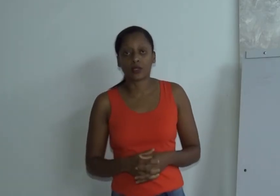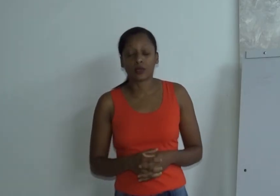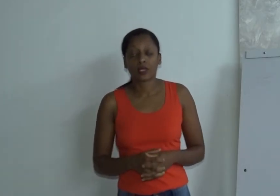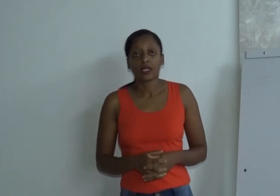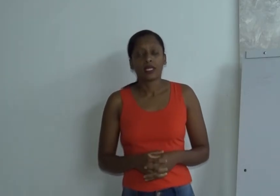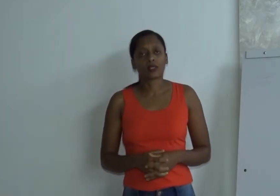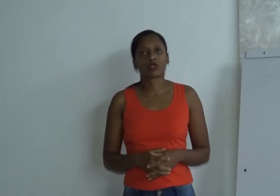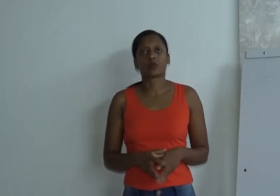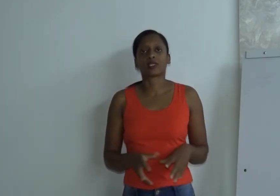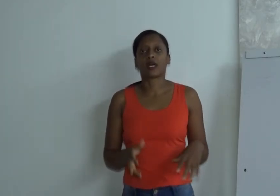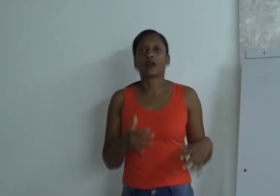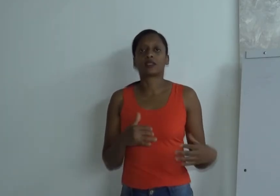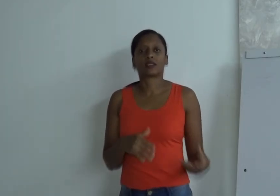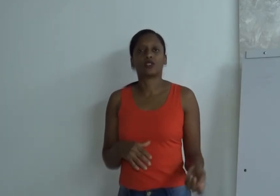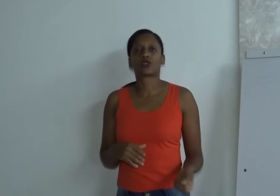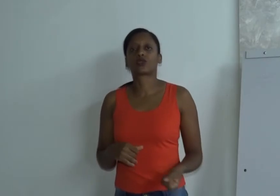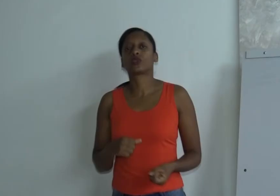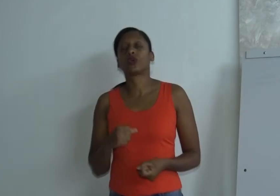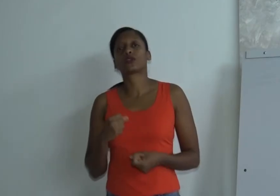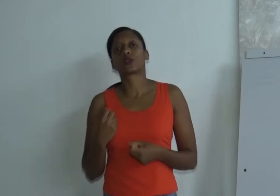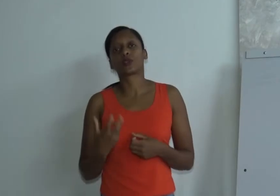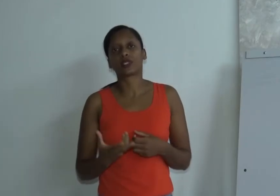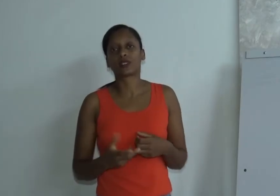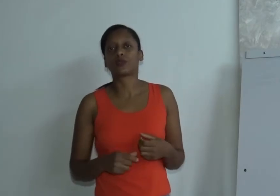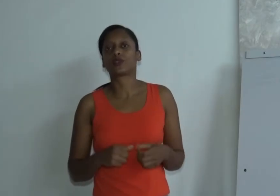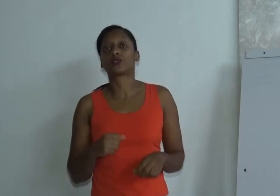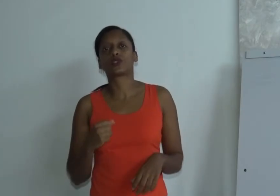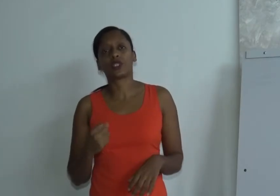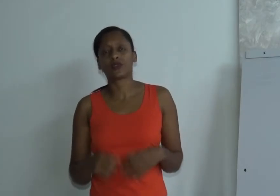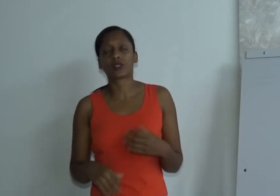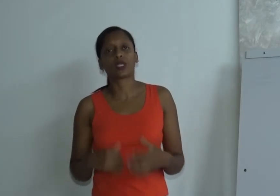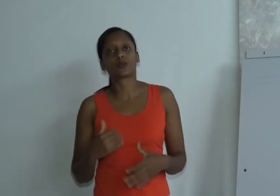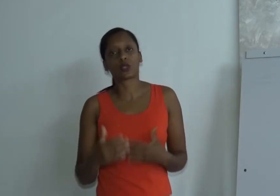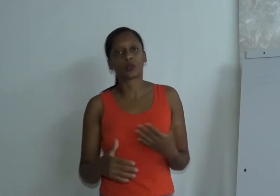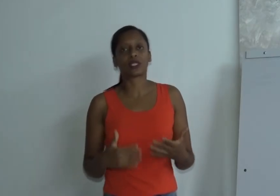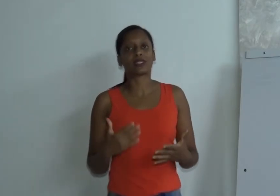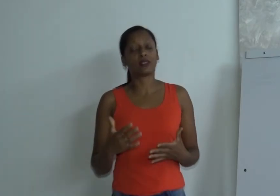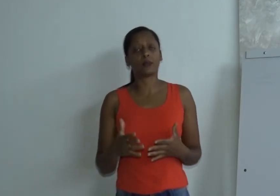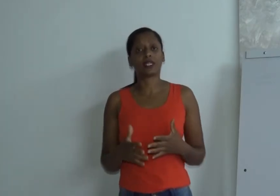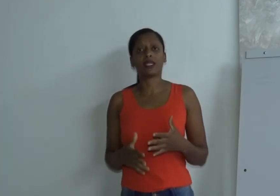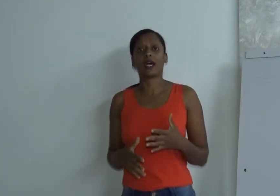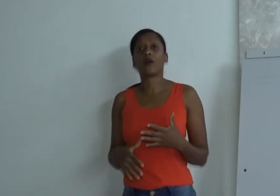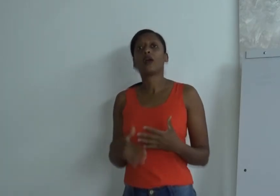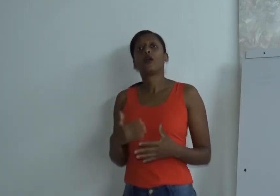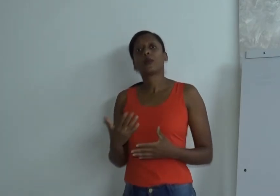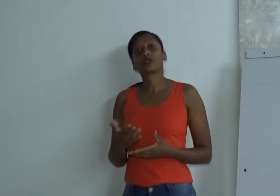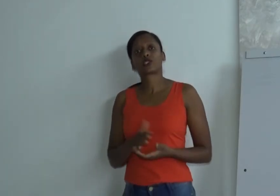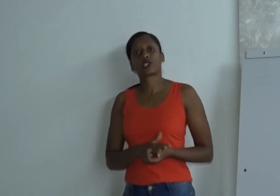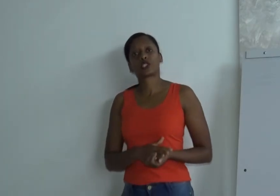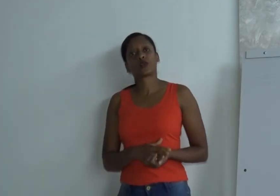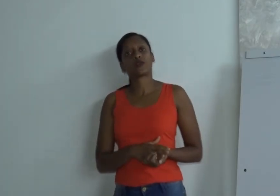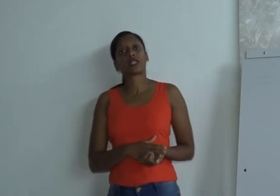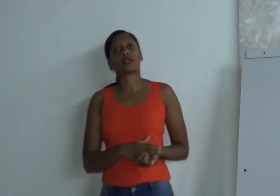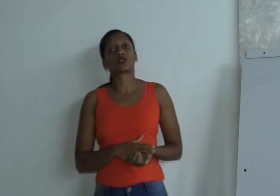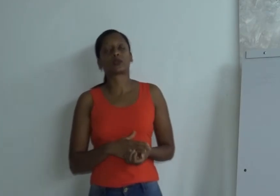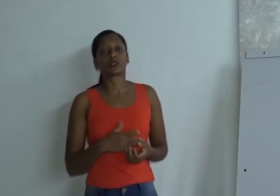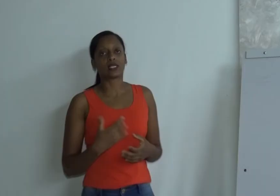ósseo. Nas últimas aulas a gente estudou sobre o tecido conjuntivo, estudamos sobre o tecido epitelial, mas hoje a gente vai falar sobre o